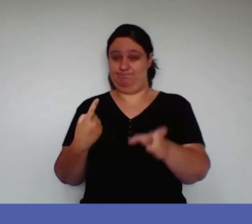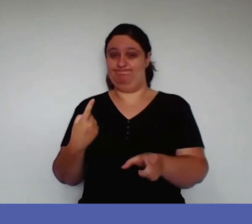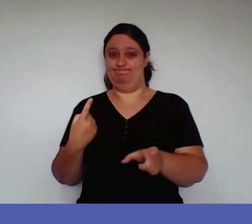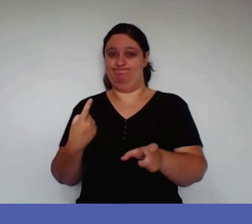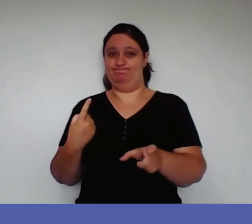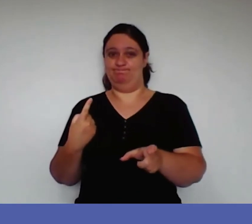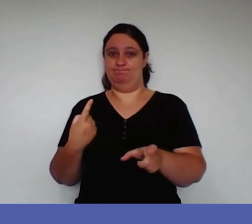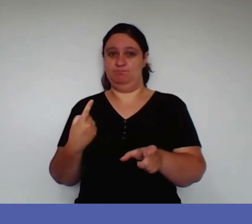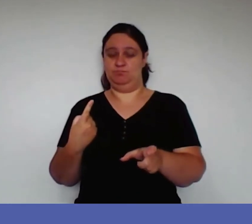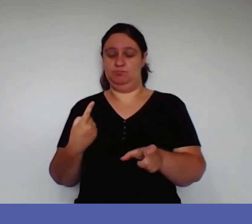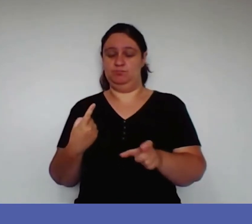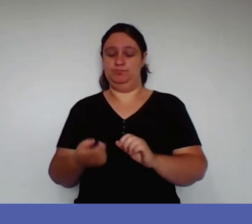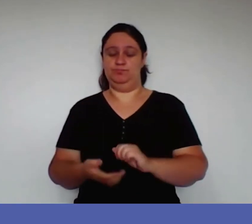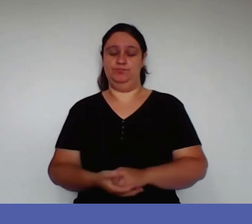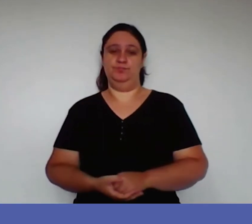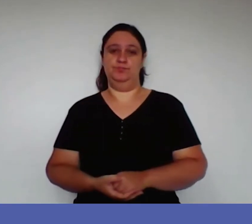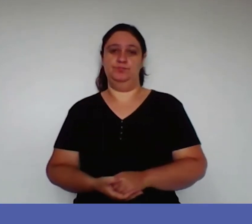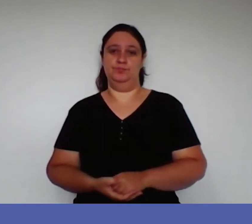versículo?